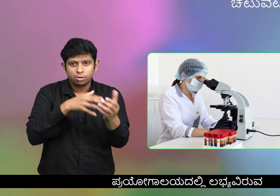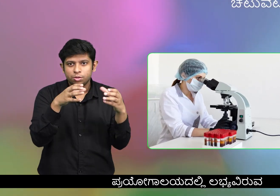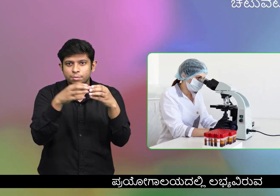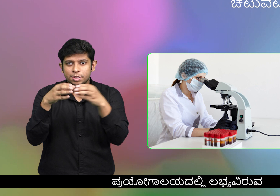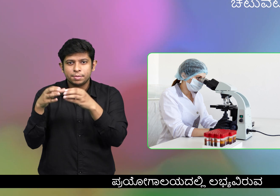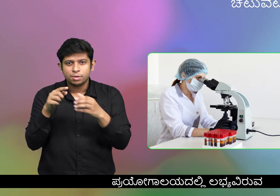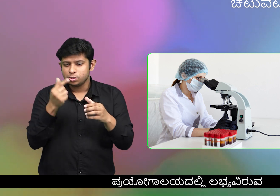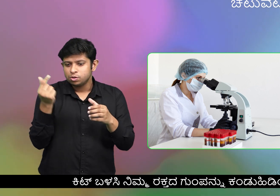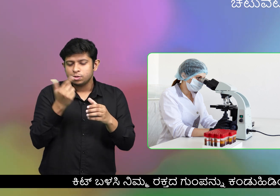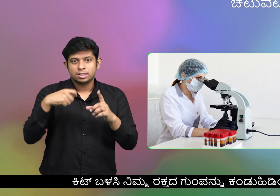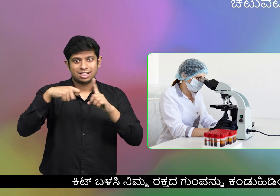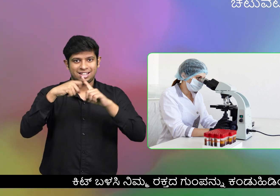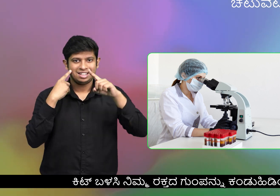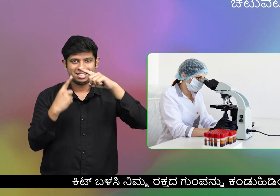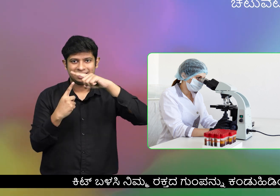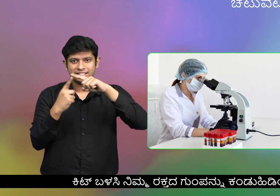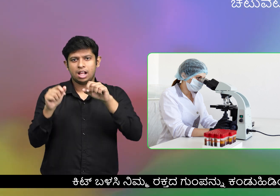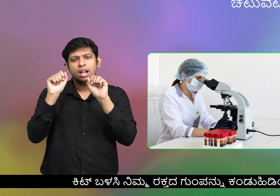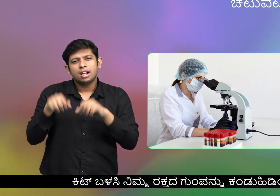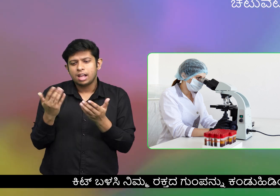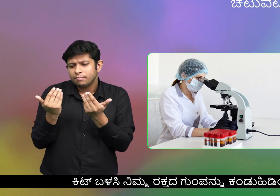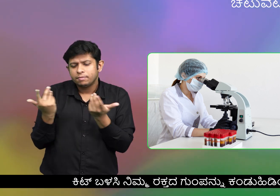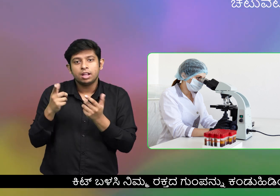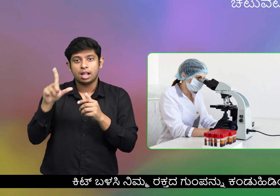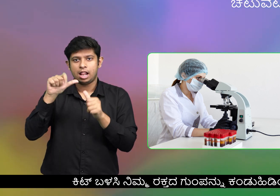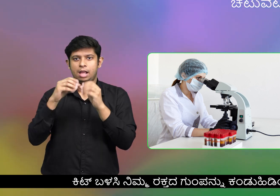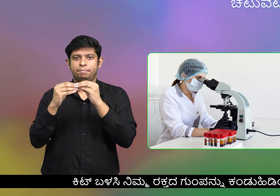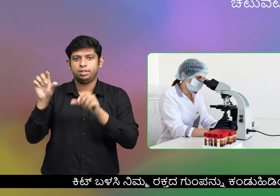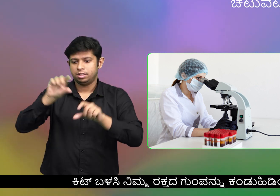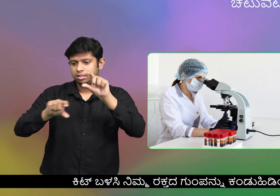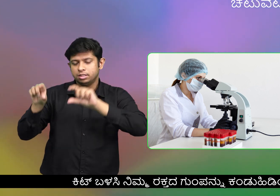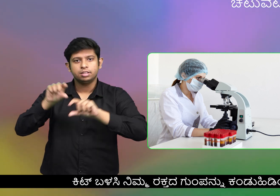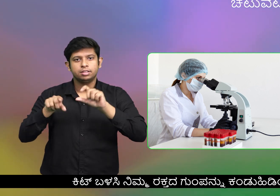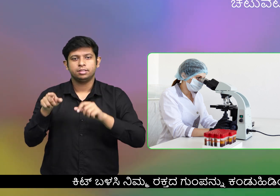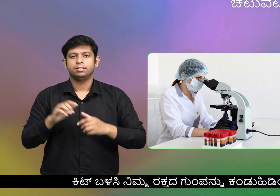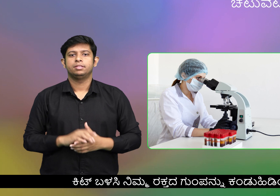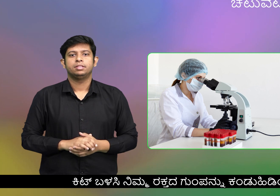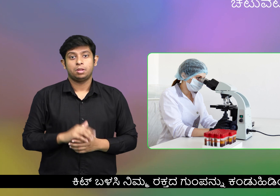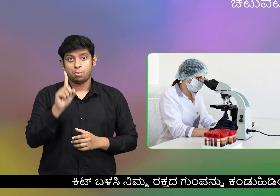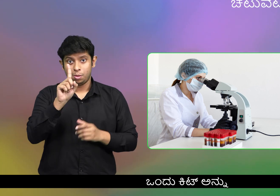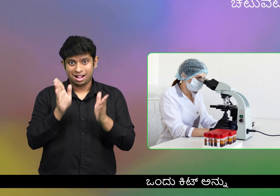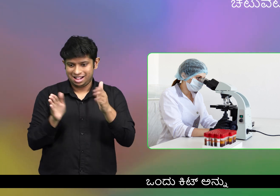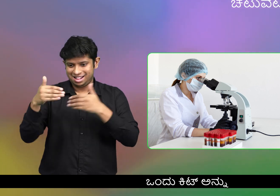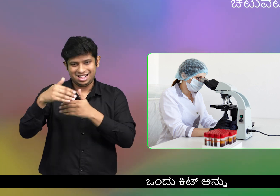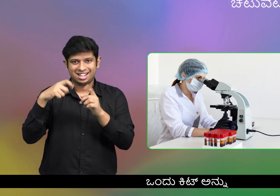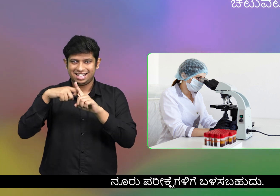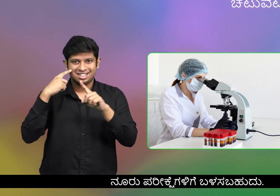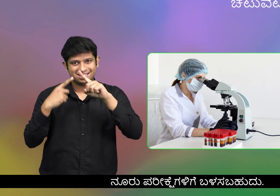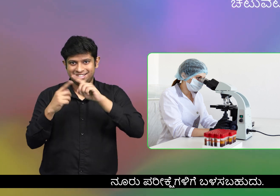ಪ್ರಯೋಗಾಲಯದಲ್ಲಿ ಲಭ್ಯವಿರುವ ಕಿಟ್ ಬಳಸಿ ನಿಮ್ಮ ರಕ್ತದ ಗುಂಪನ್ನು ಕಂಡುಹಿಡಿಯಿರಿ. ಒಂದು ಕಿಟ್ ಅನ್ನು 100